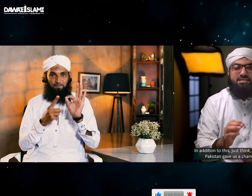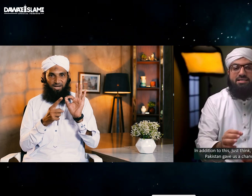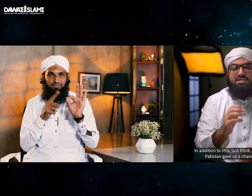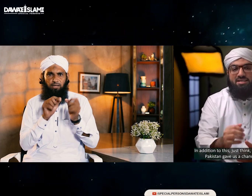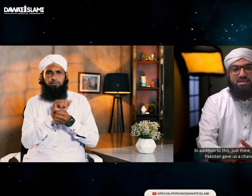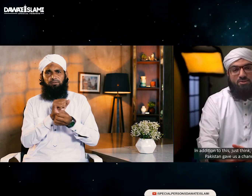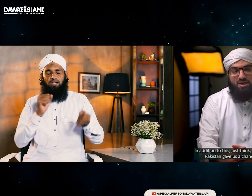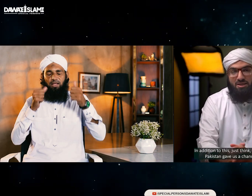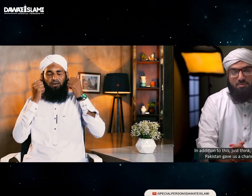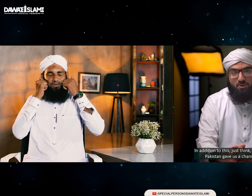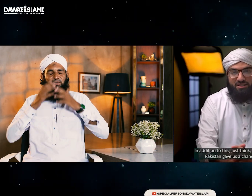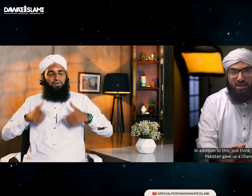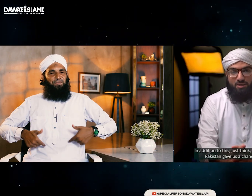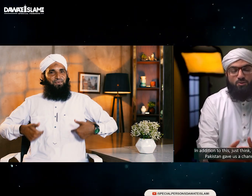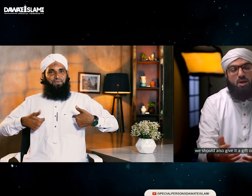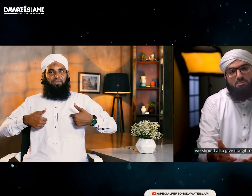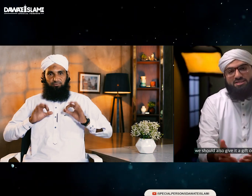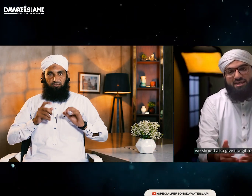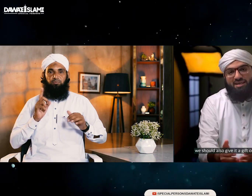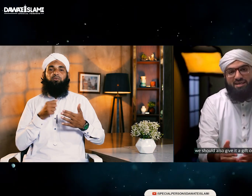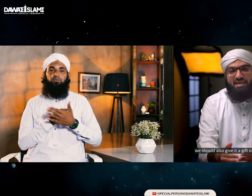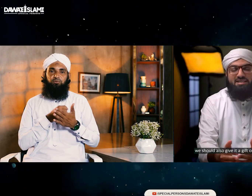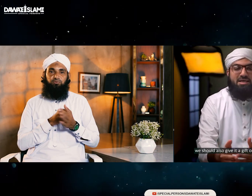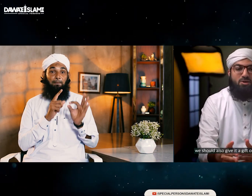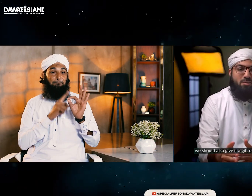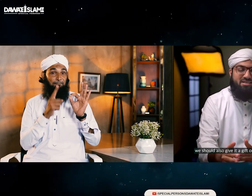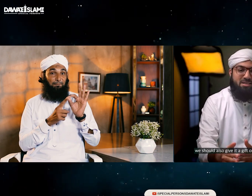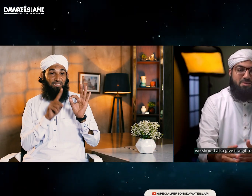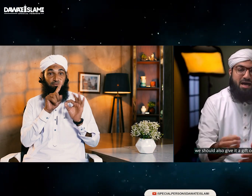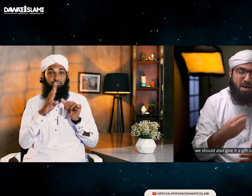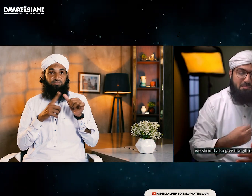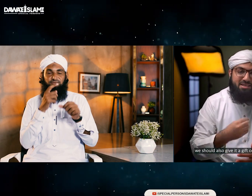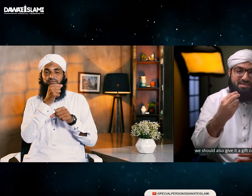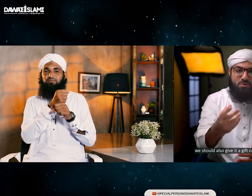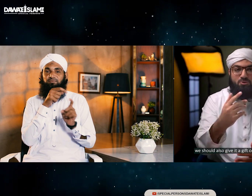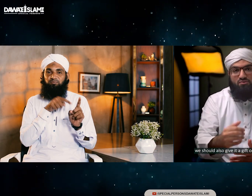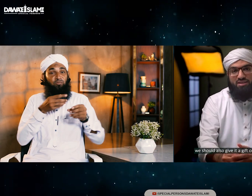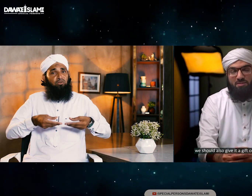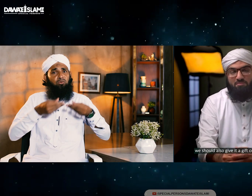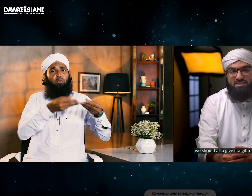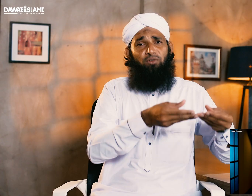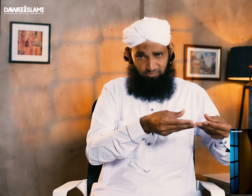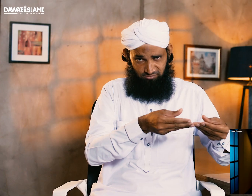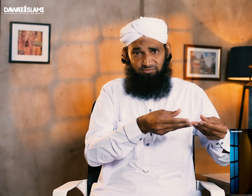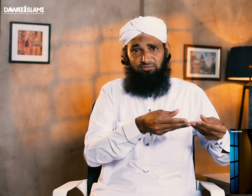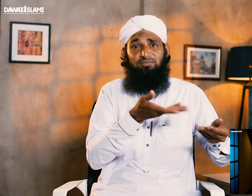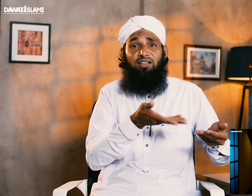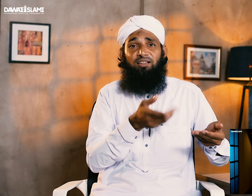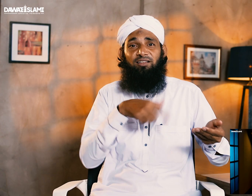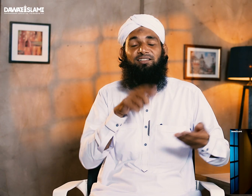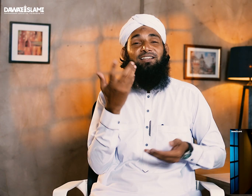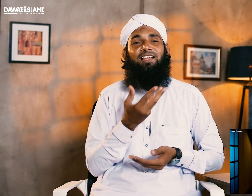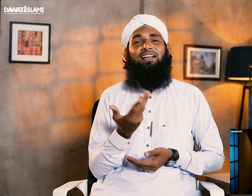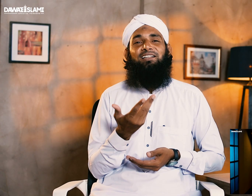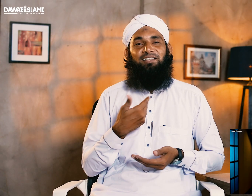ہمیں آزادی سے زندگی گزارنے کا موقع دیا، تو ہمیں بھی چاہیے کہ اس کے یوم آزادی پر ہم اسے کوئی تحفہ دیں۔ جی ہاں ویورز، اور